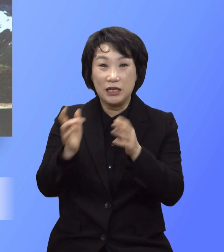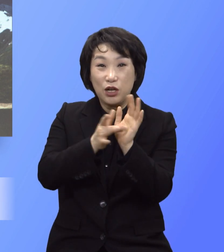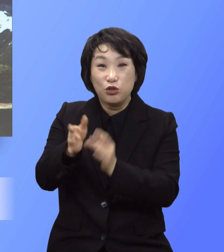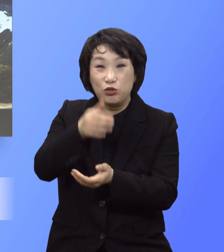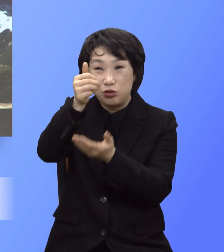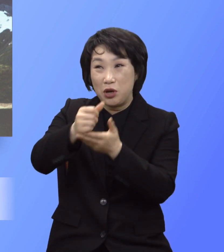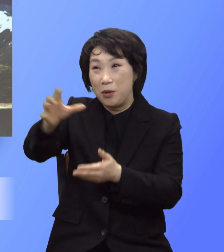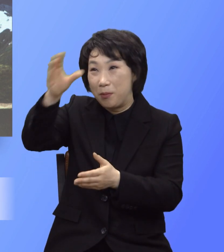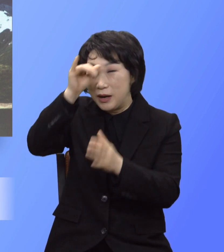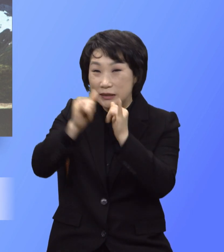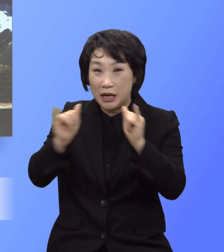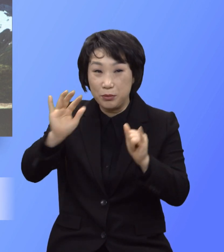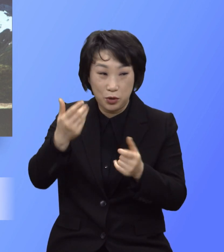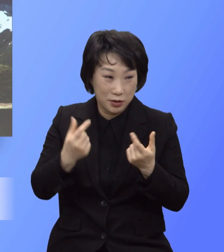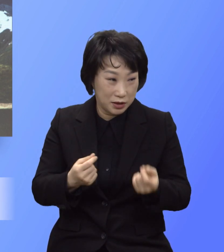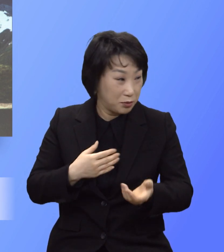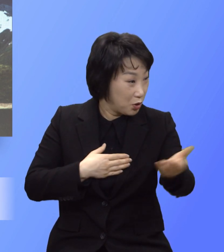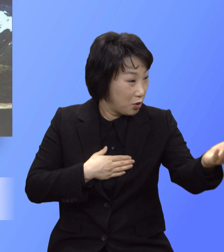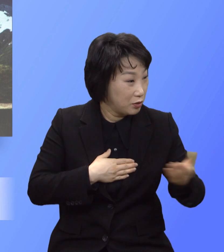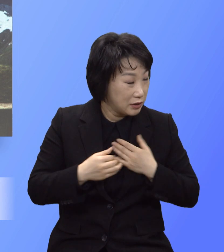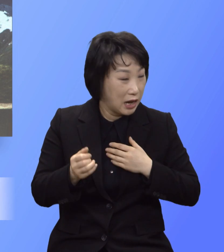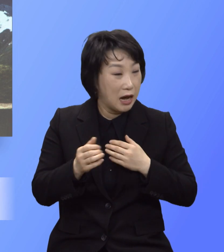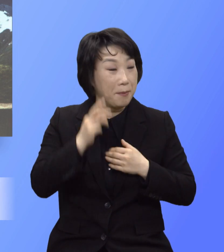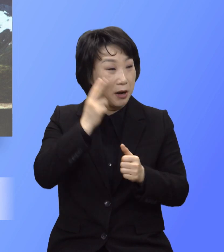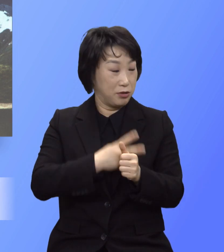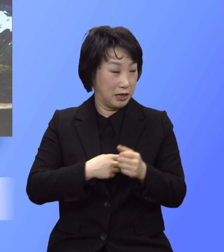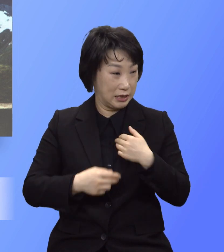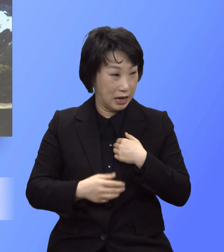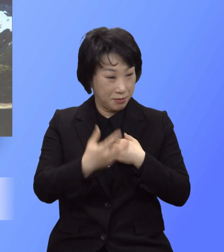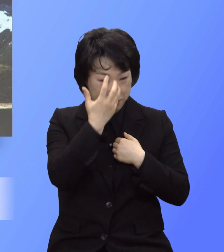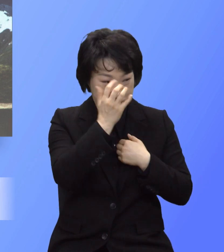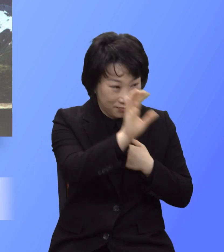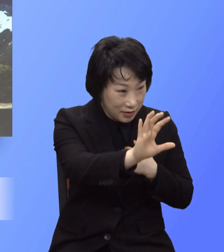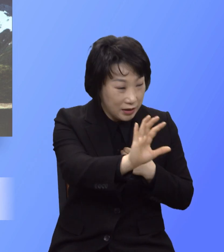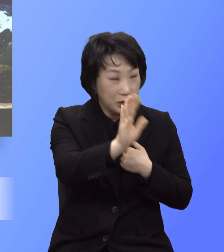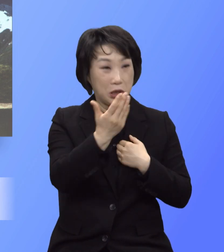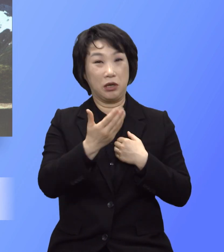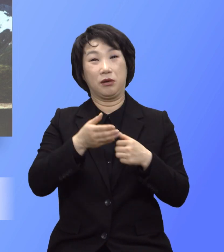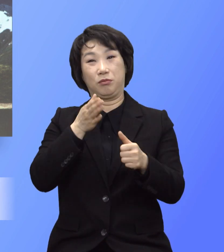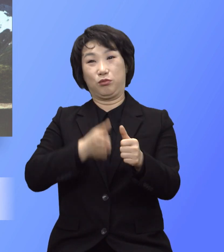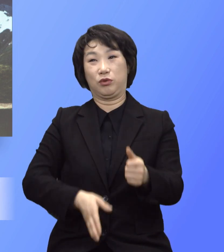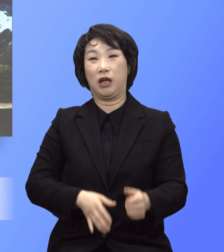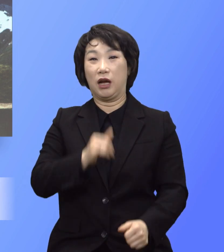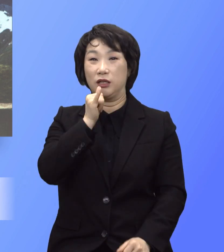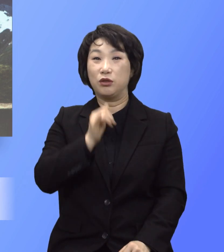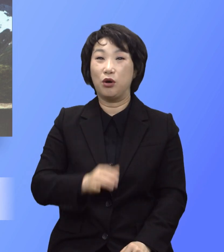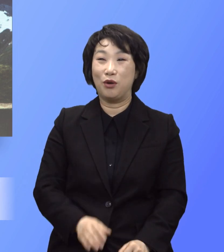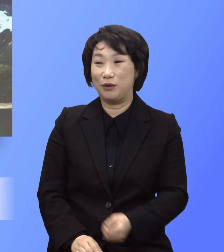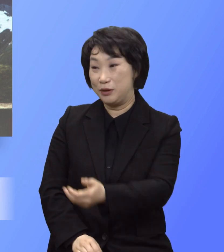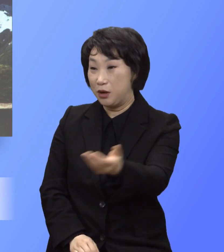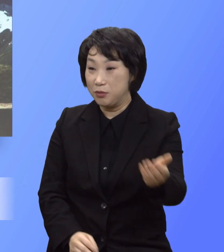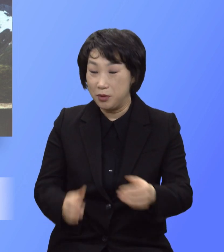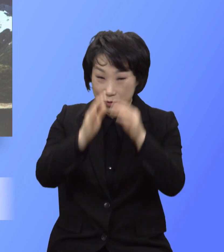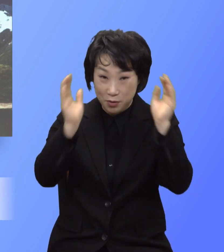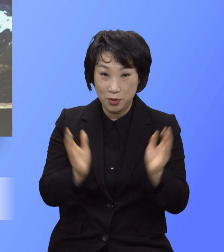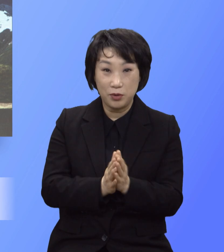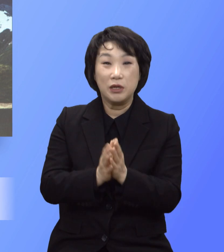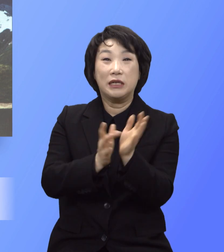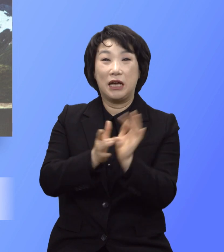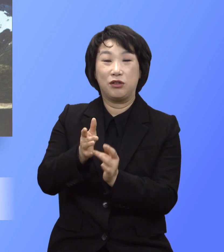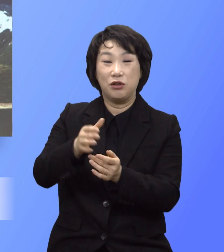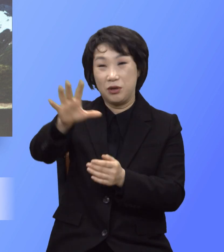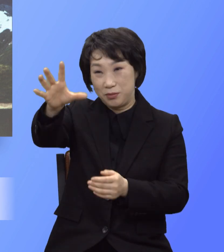그리스도를 본받는 자 된 것 같이 너희도 나를 본받는 자가 되라고 했으니 여러분 모두가 다